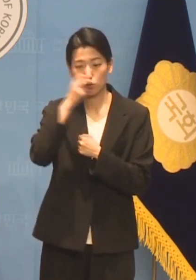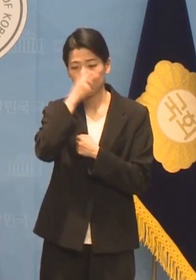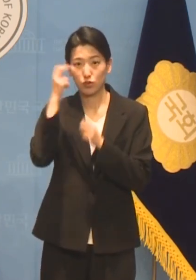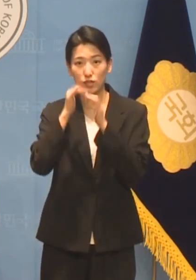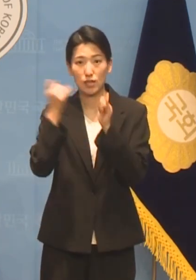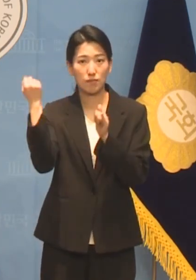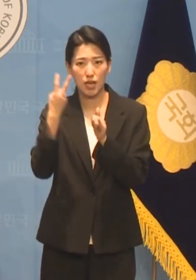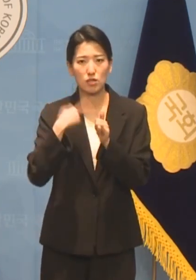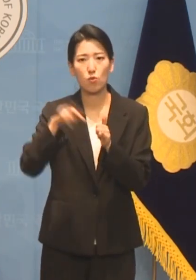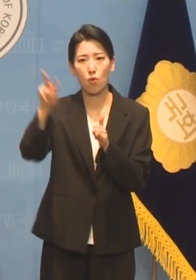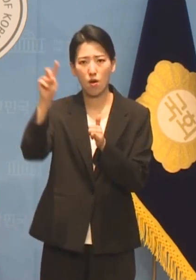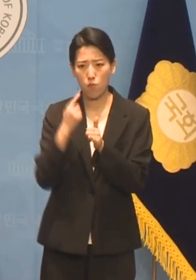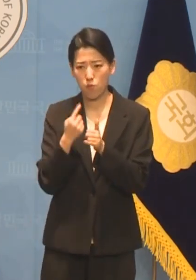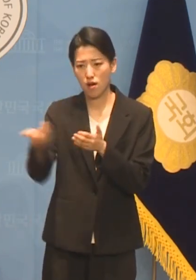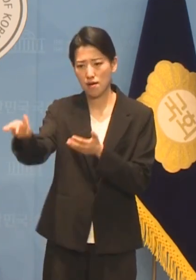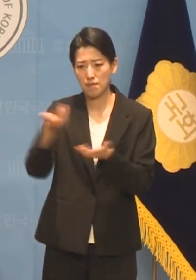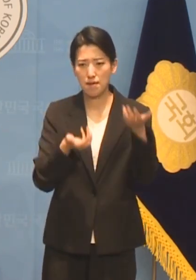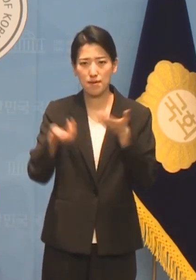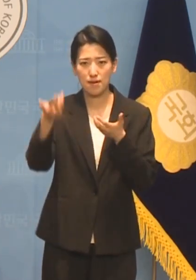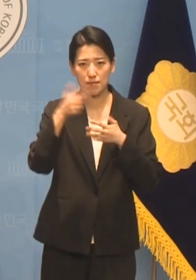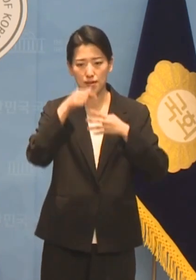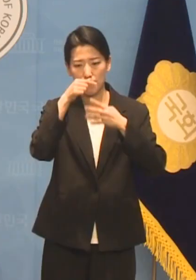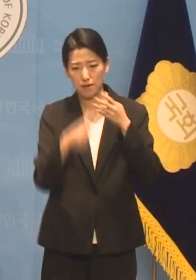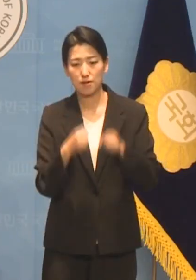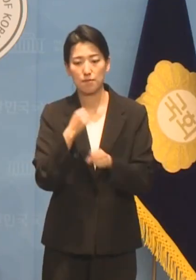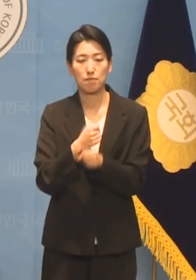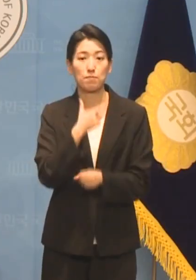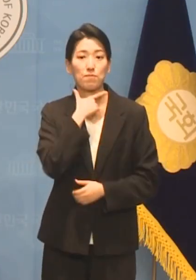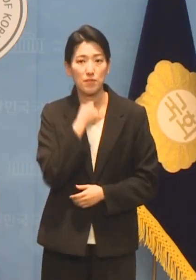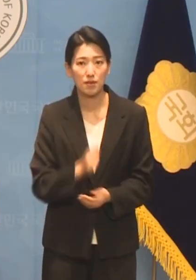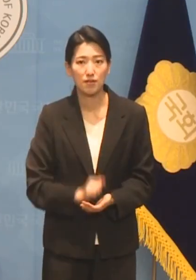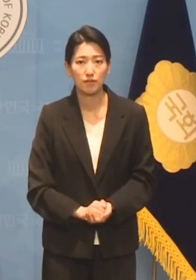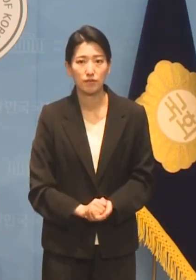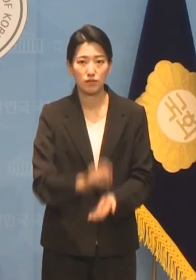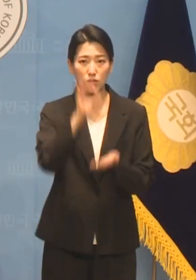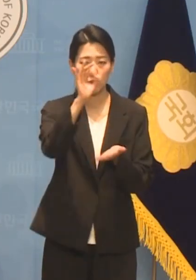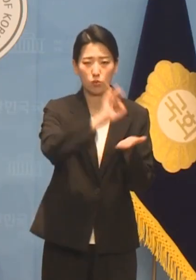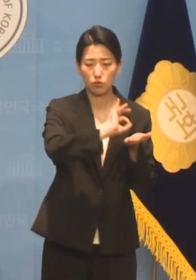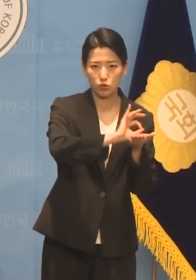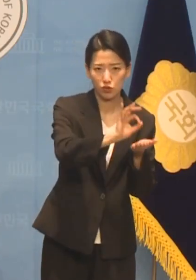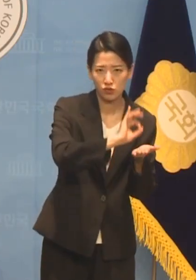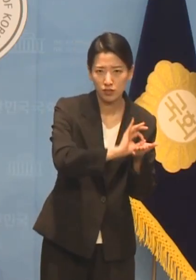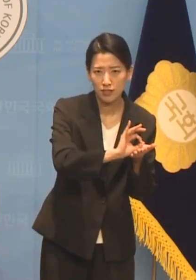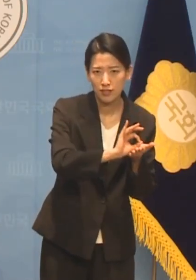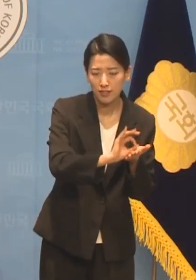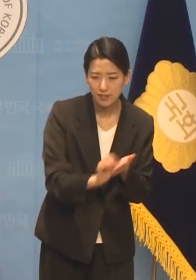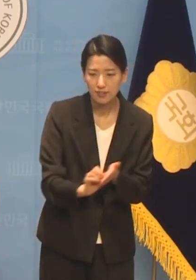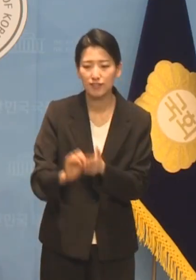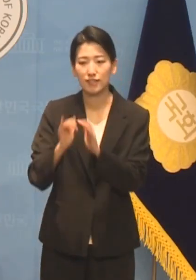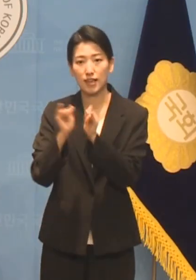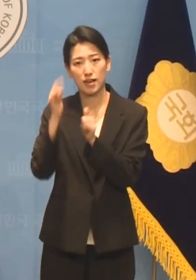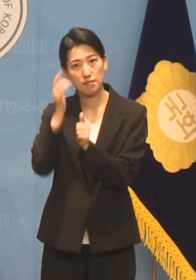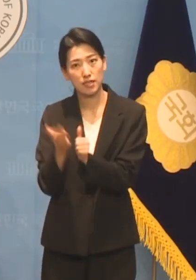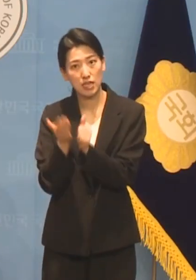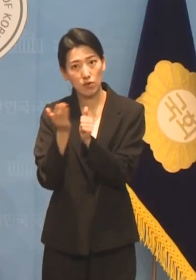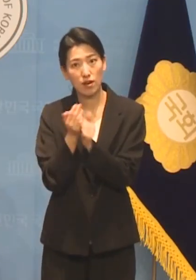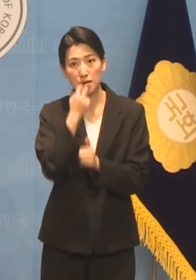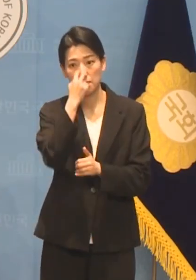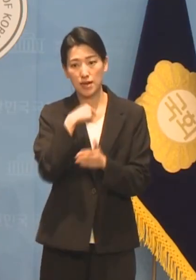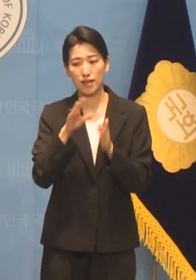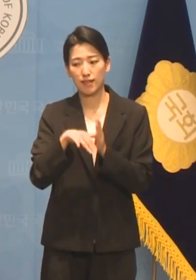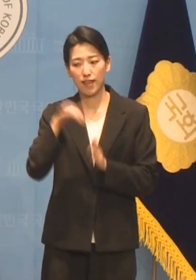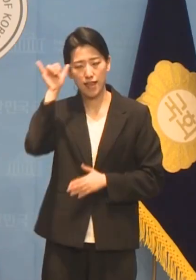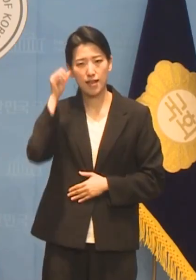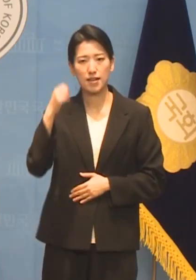프로젝트를 강력히 추진하겠습니다. 돈과 사람이 이 두 날개로 AI 강국을